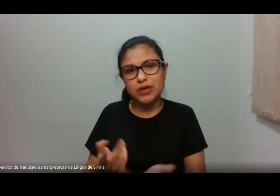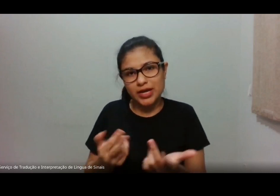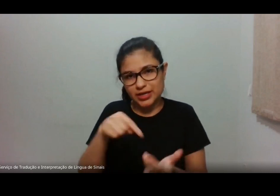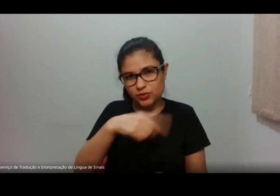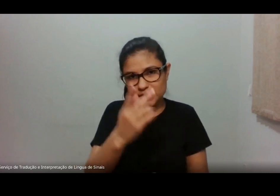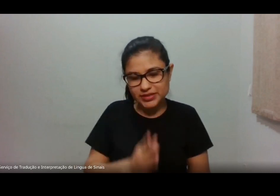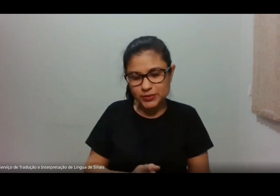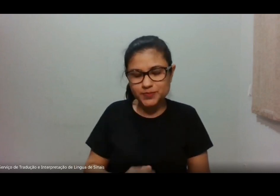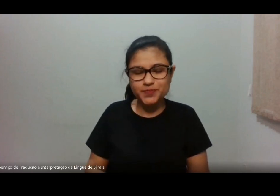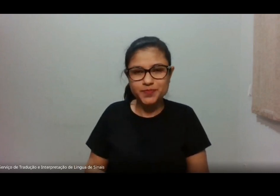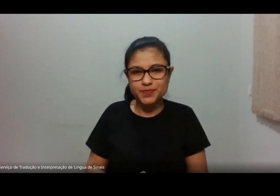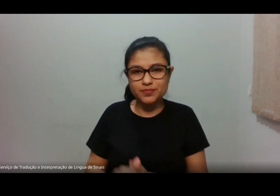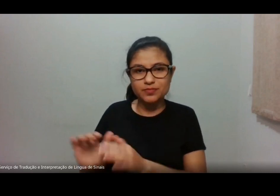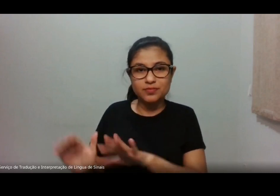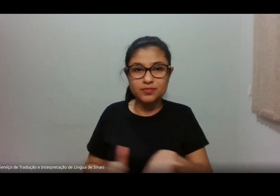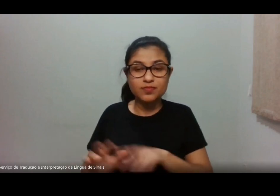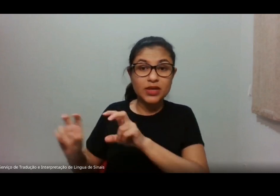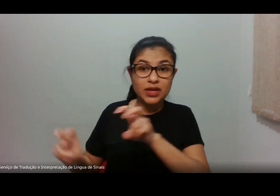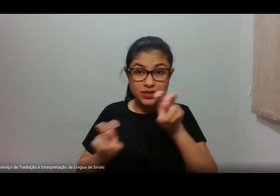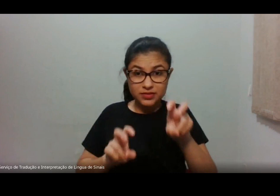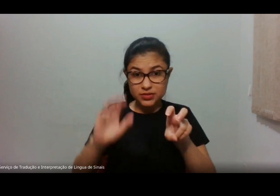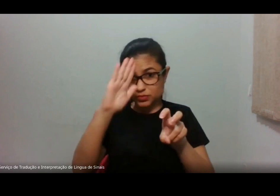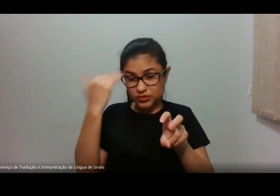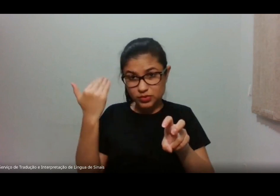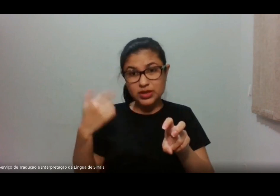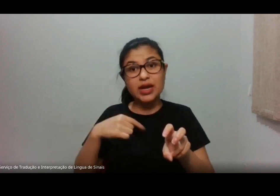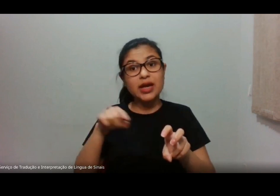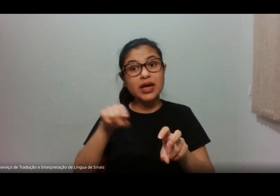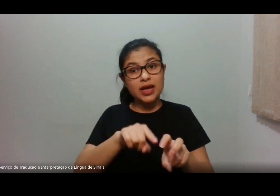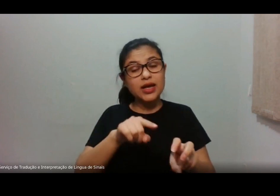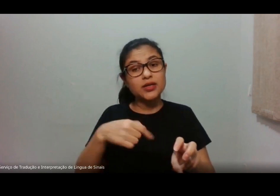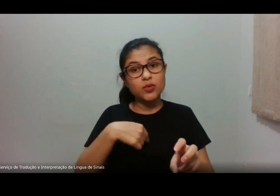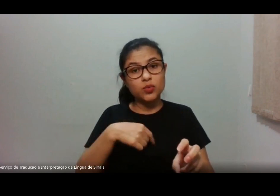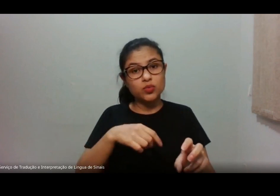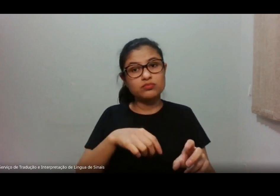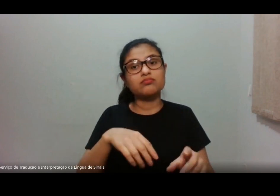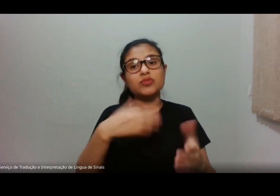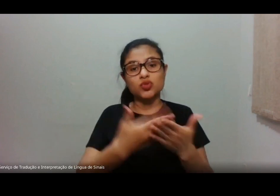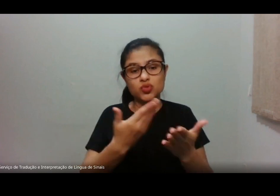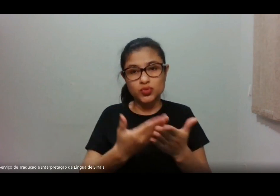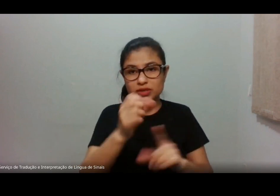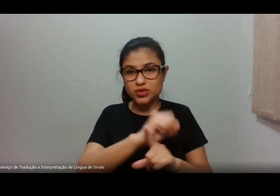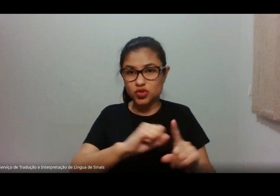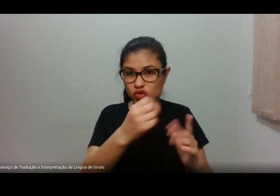desse ato de linguagem anuncia que tinha se tornado sociólogo e etnólogo, contrariamente ao que todos esperavam